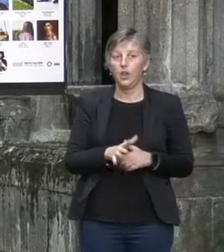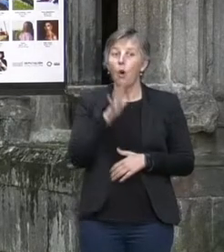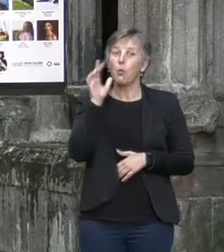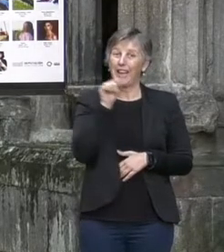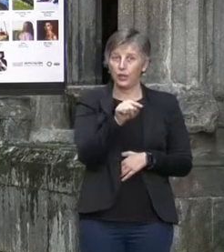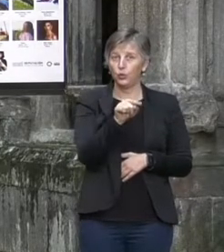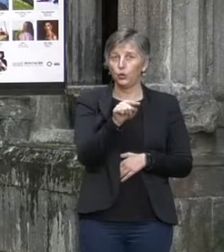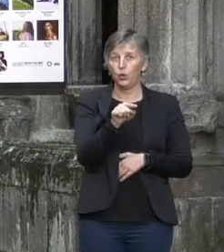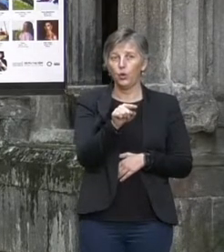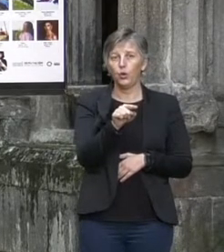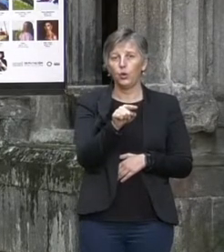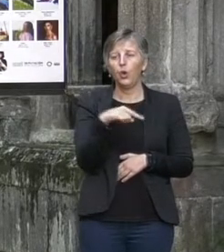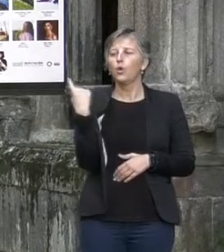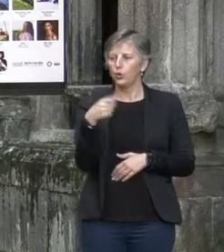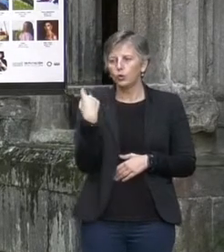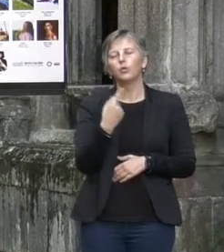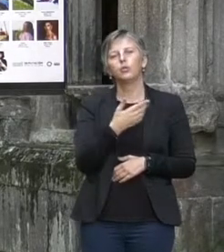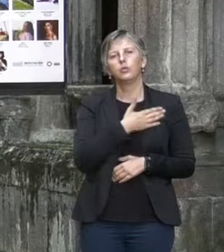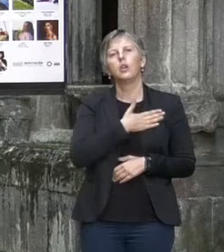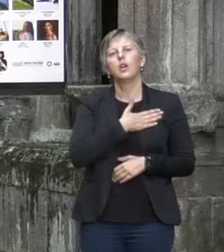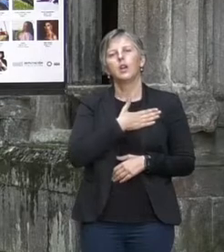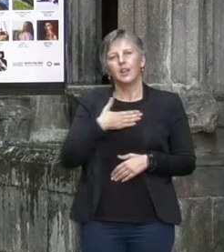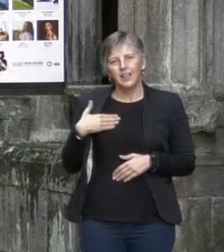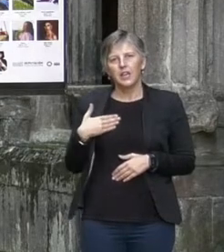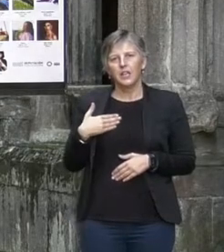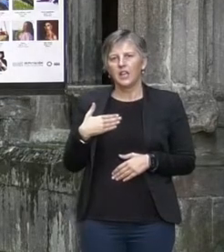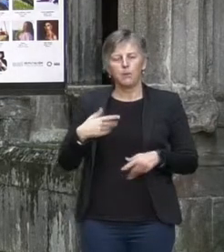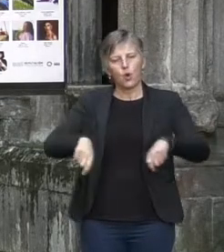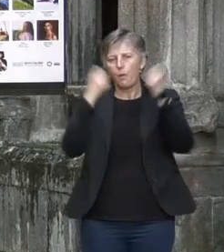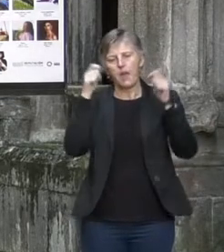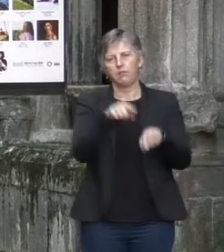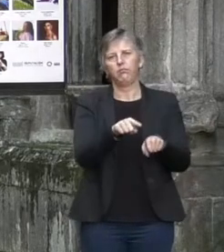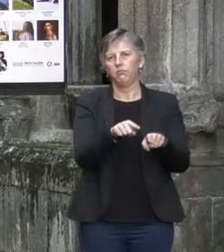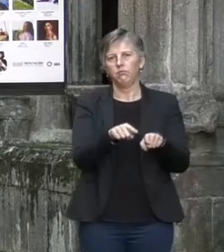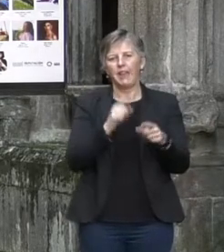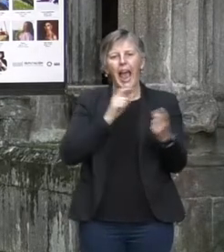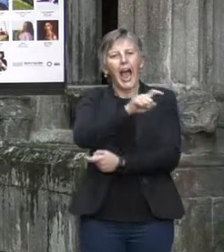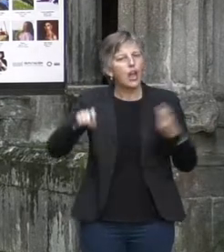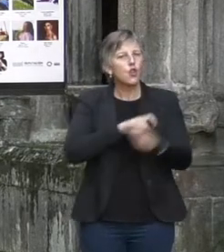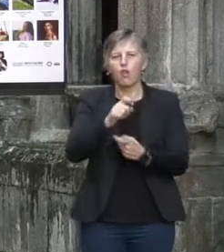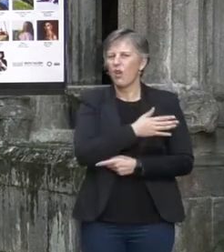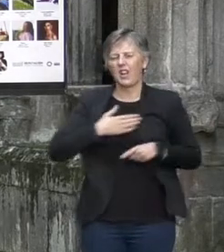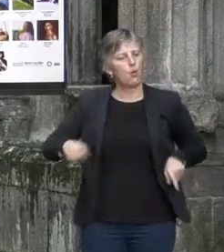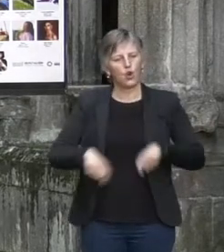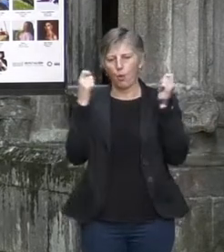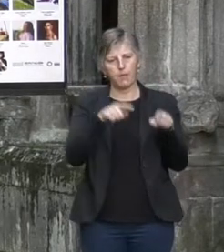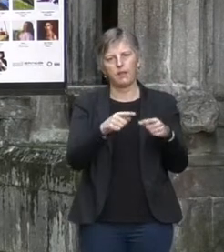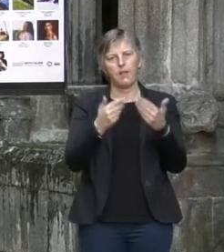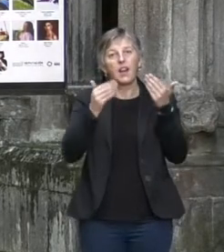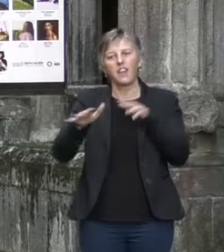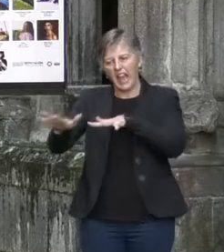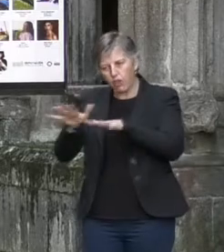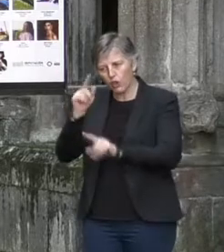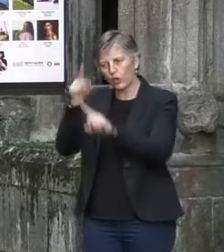é o que pretendemos, co que pretendemos rachar cada ano coas nosas accións a prol